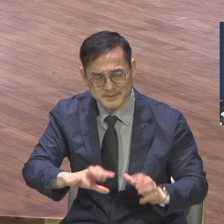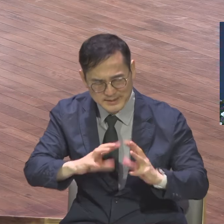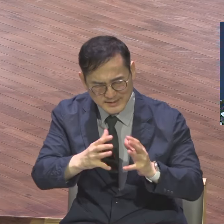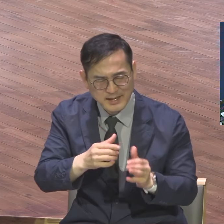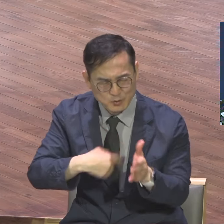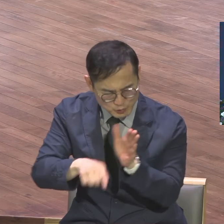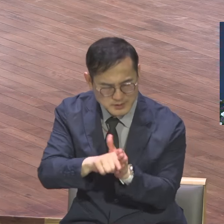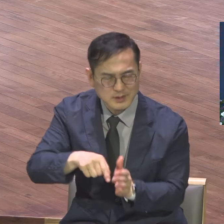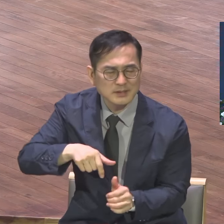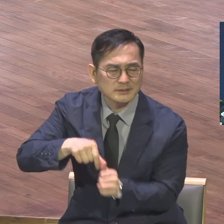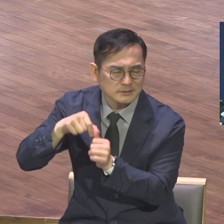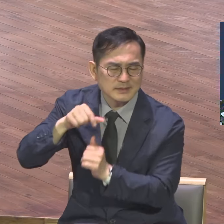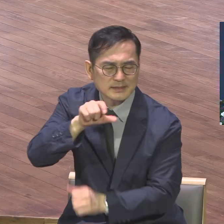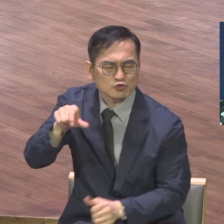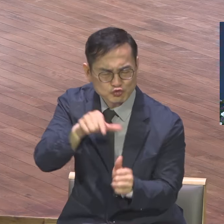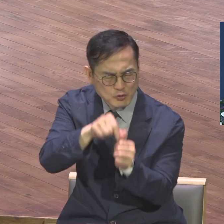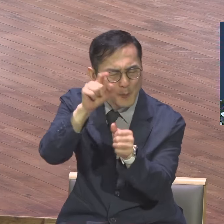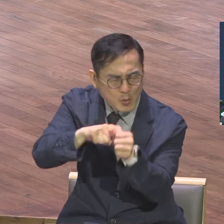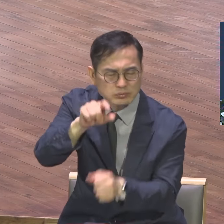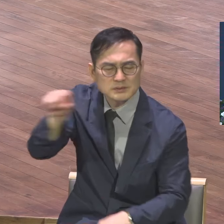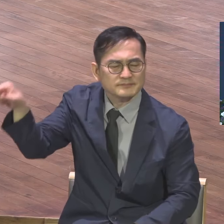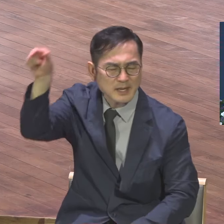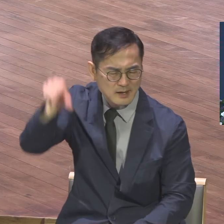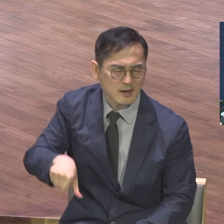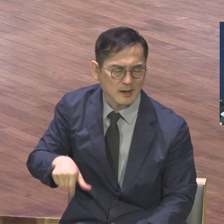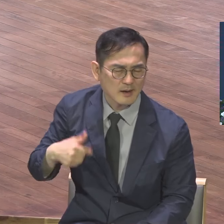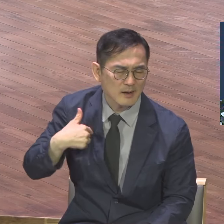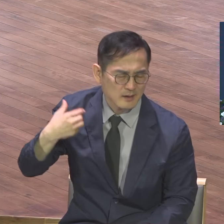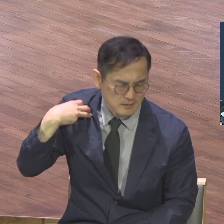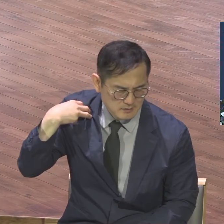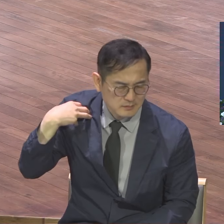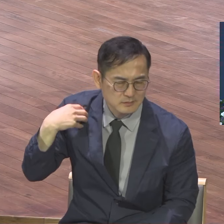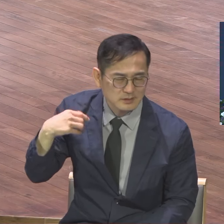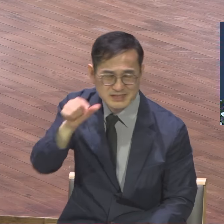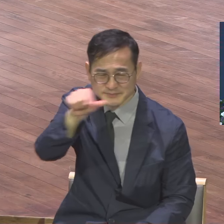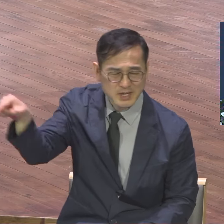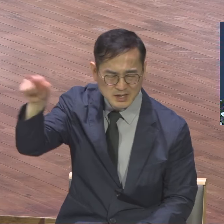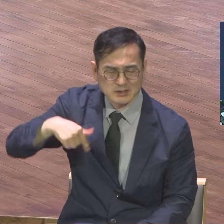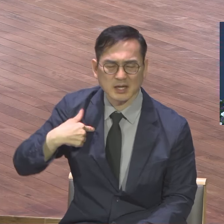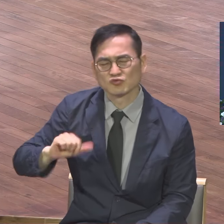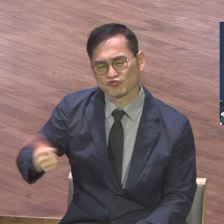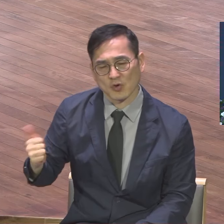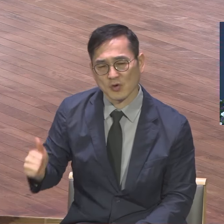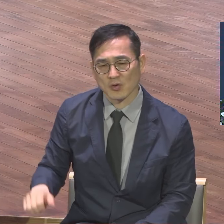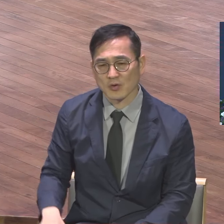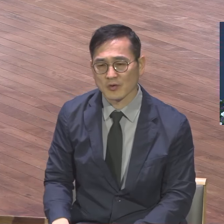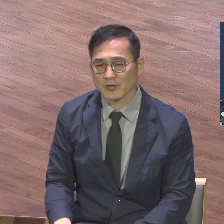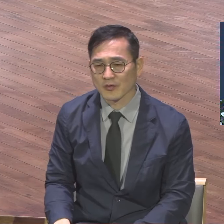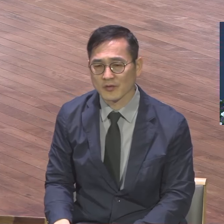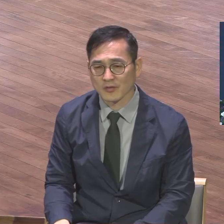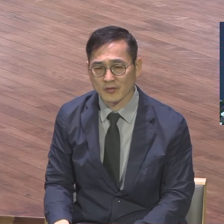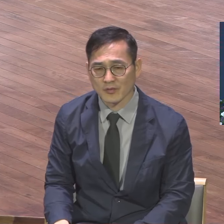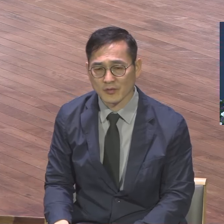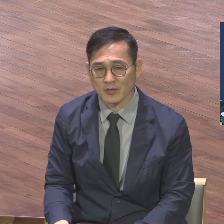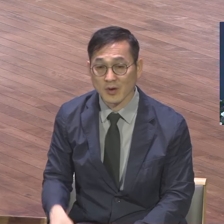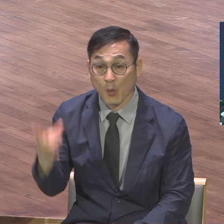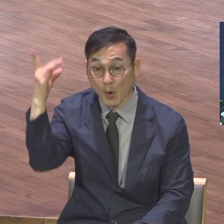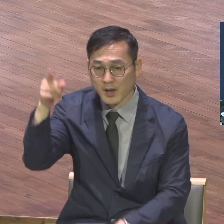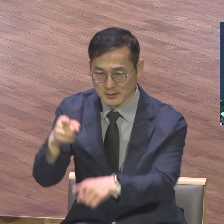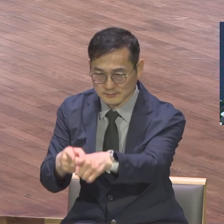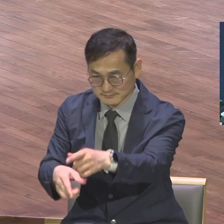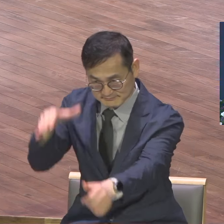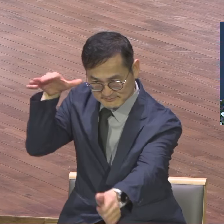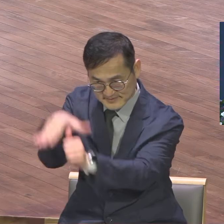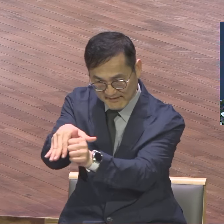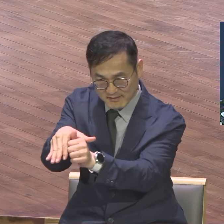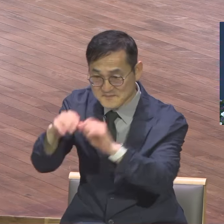될 것이고 내가 죽을 것이고 그 당시에 십자가는 늘 보는 십자가예요. 사형수들을 죽일